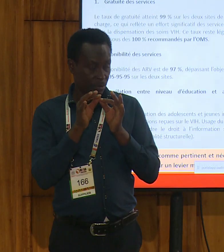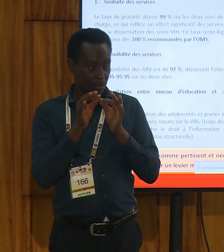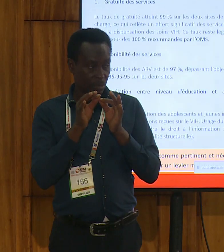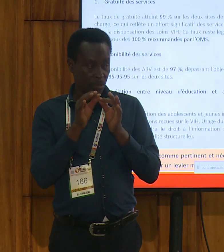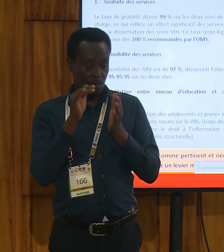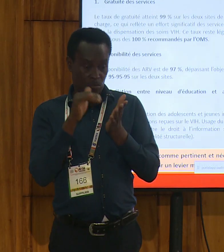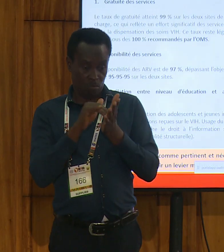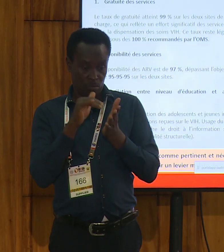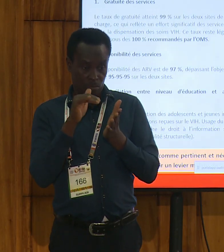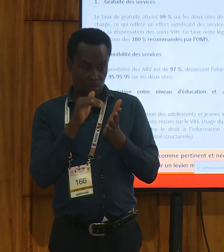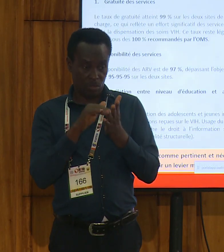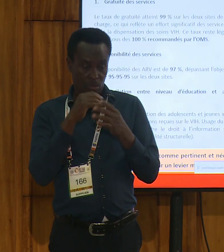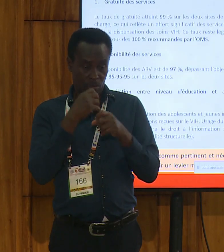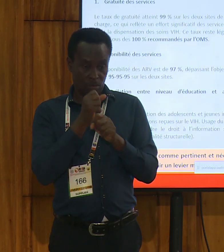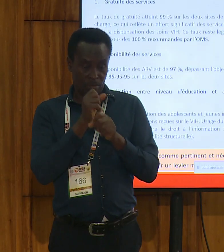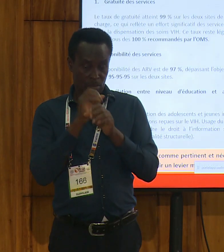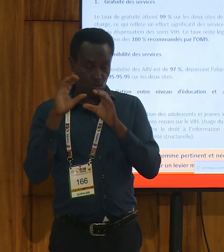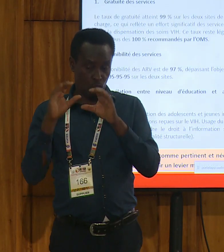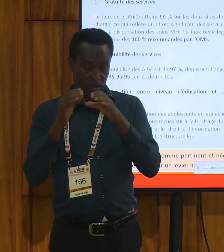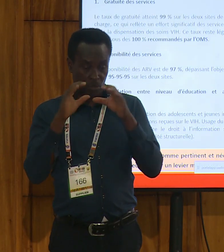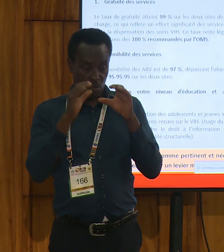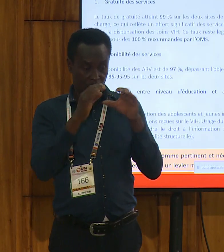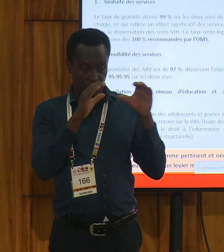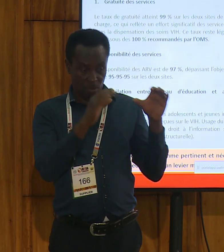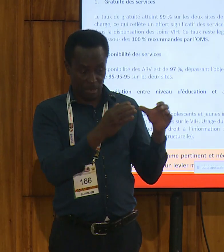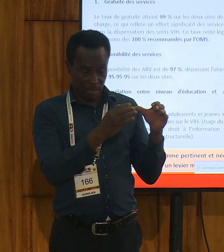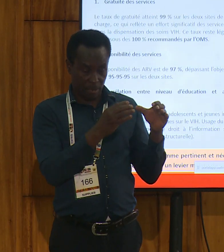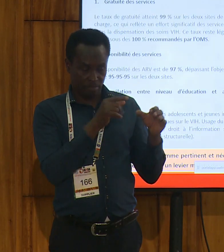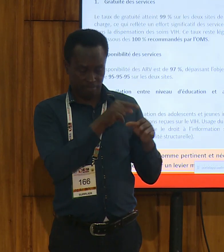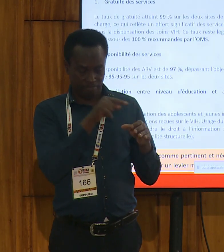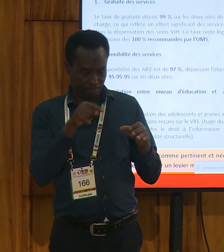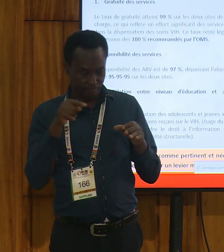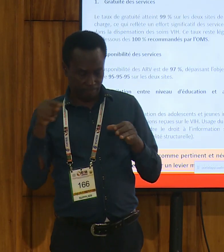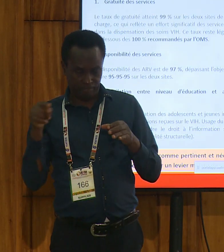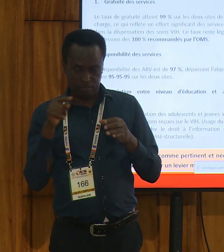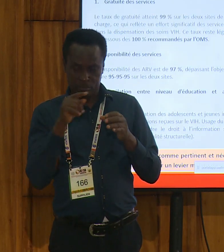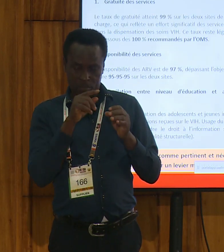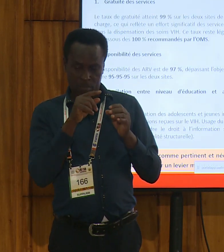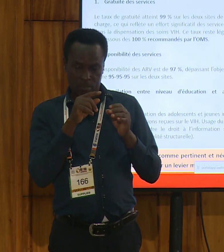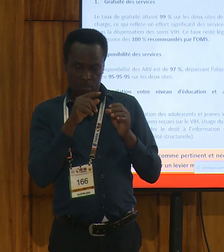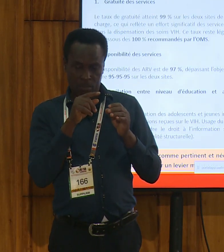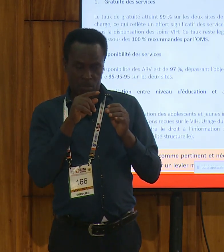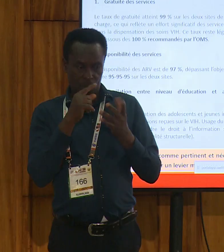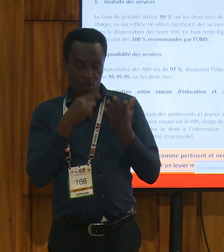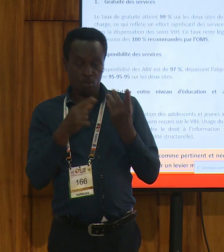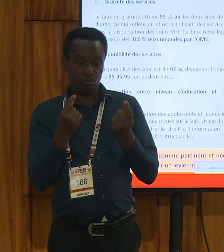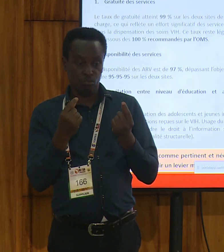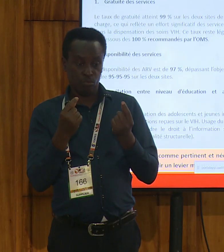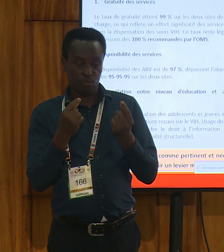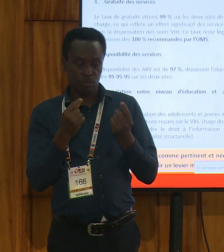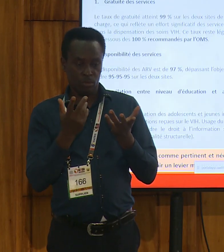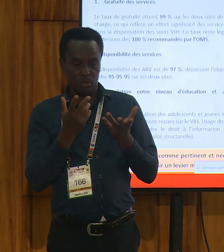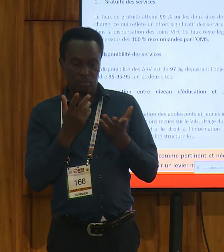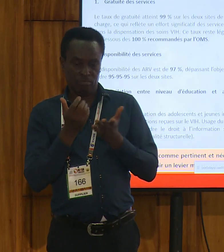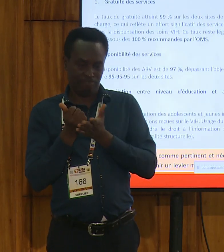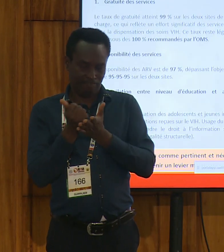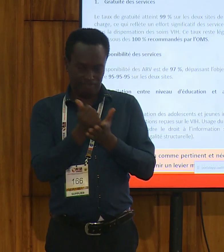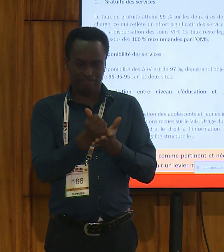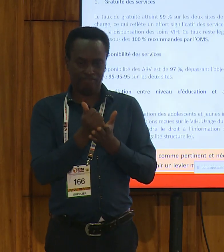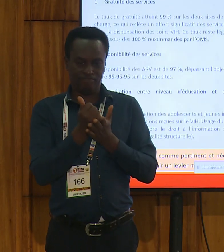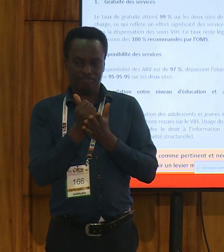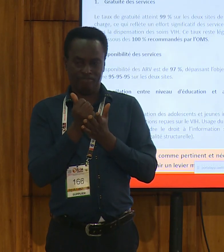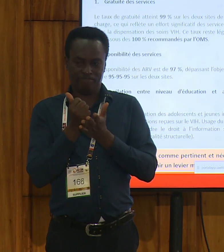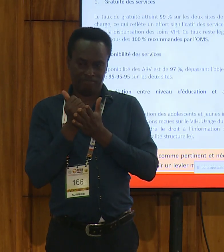aux structures communautaires, mais également dans les zones rurales et périphériques. Comparer les tendances et comprendre